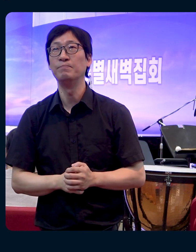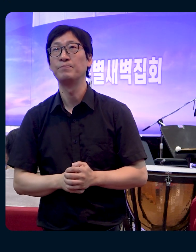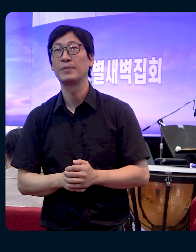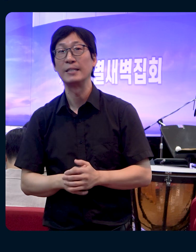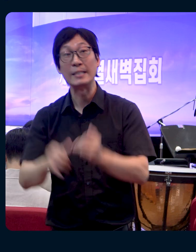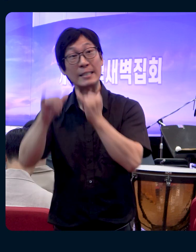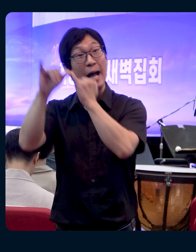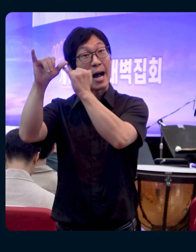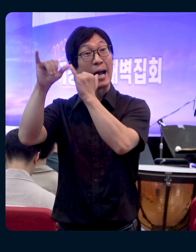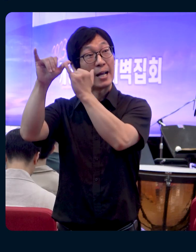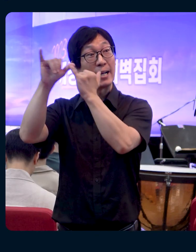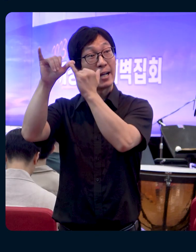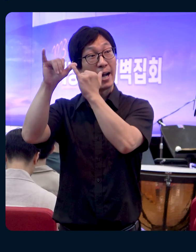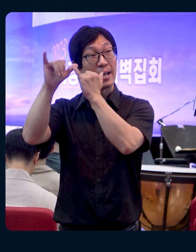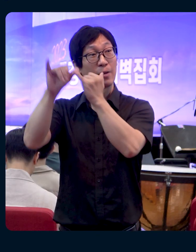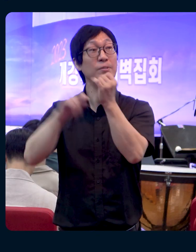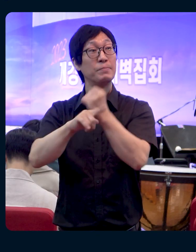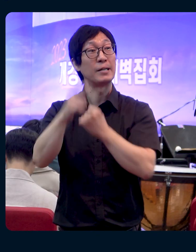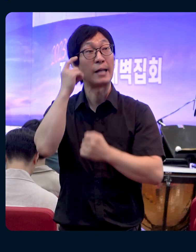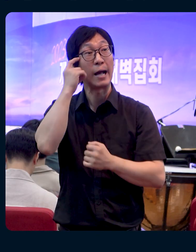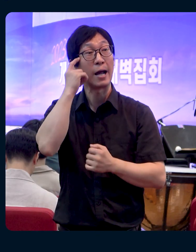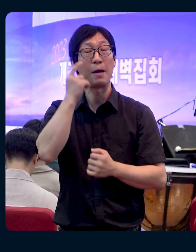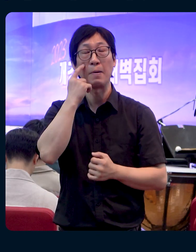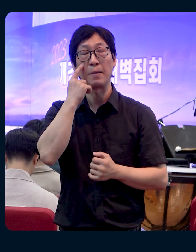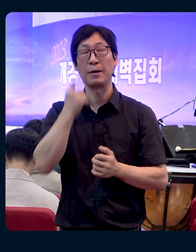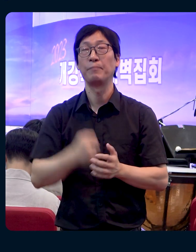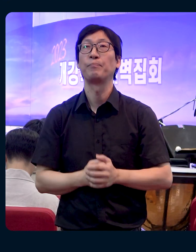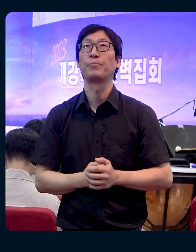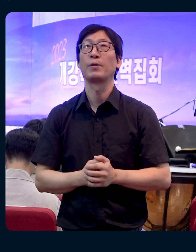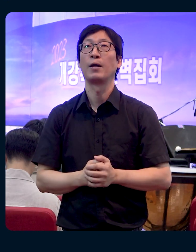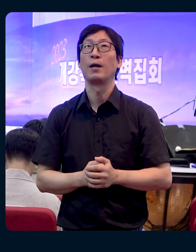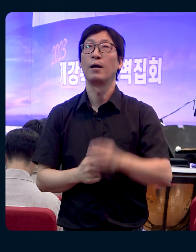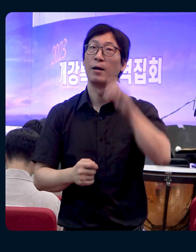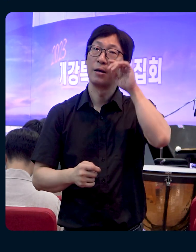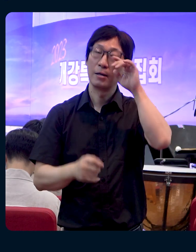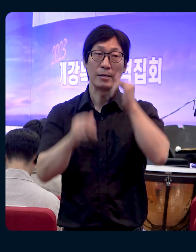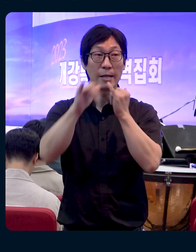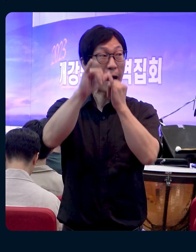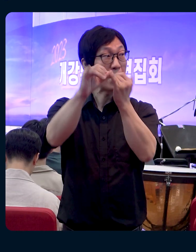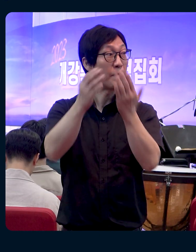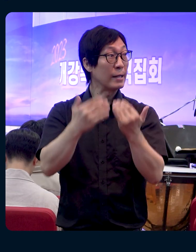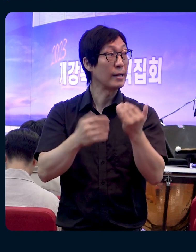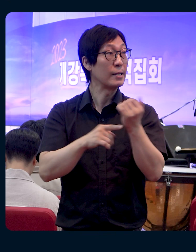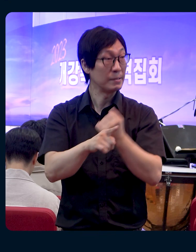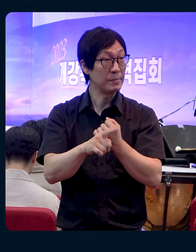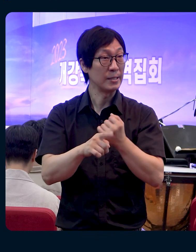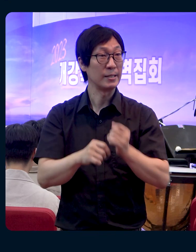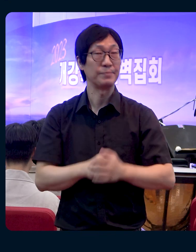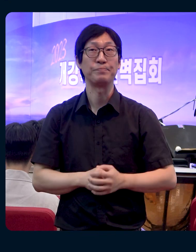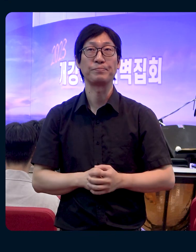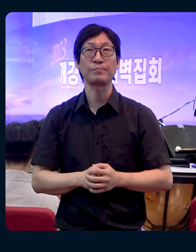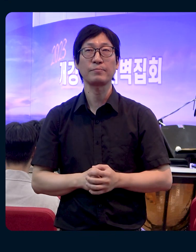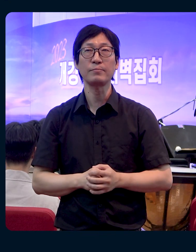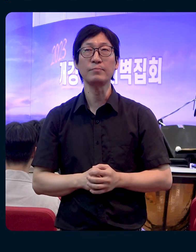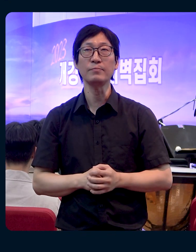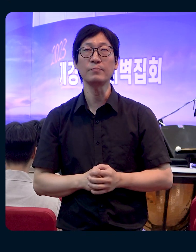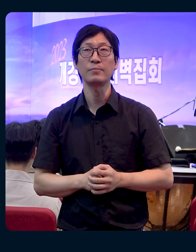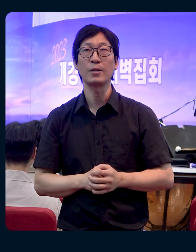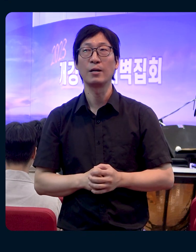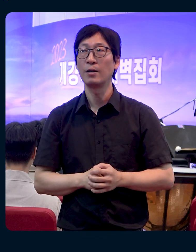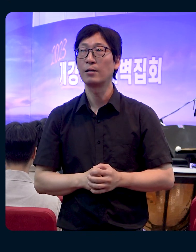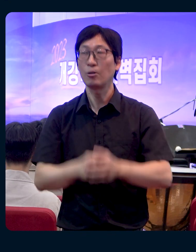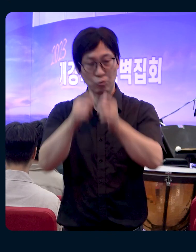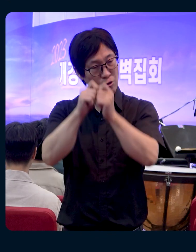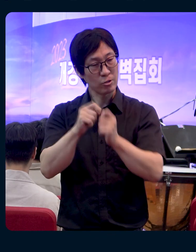사실 이 상에 대한 부분을 좀 정리할 필요가 있는데, 상 받는다 그런데 우리 그냥 거기까지 생각하지